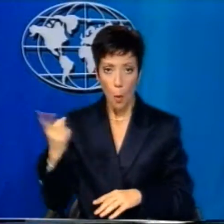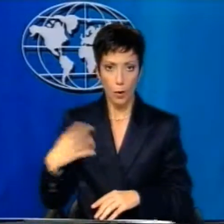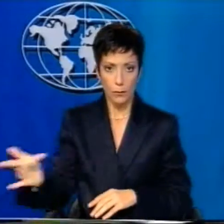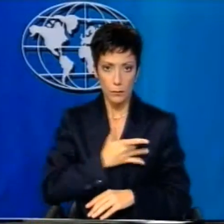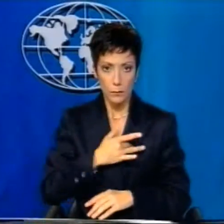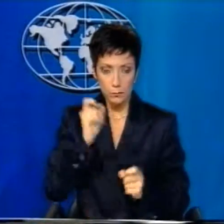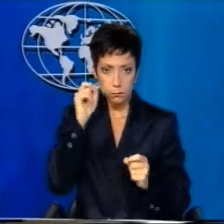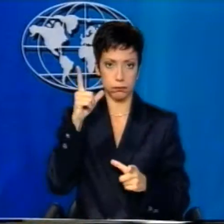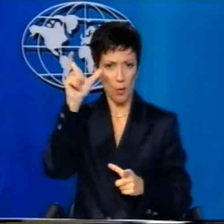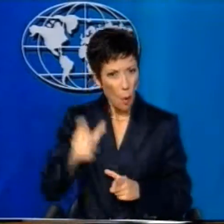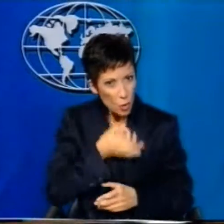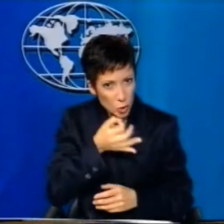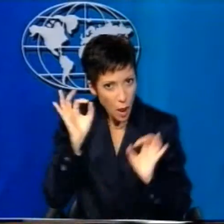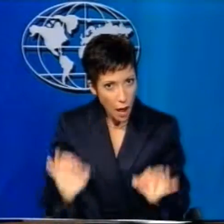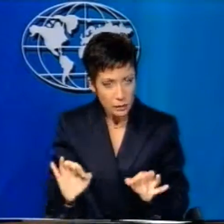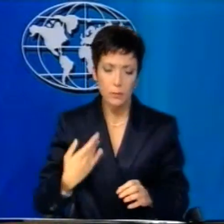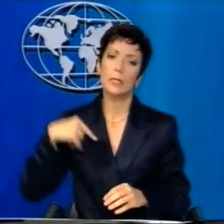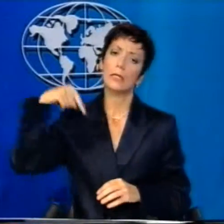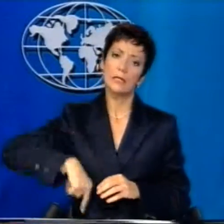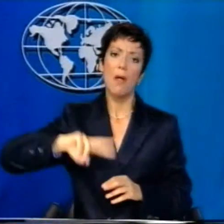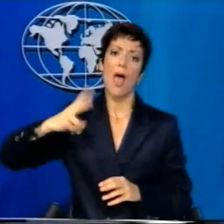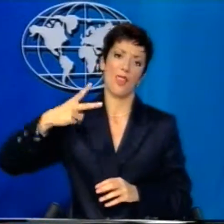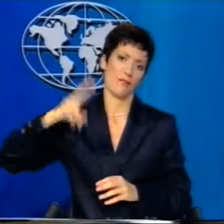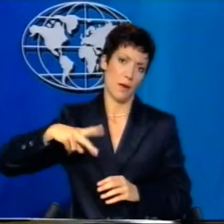Ιμραλή και σήμερα αναμένεται να αρχίσει η εξέταση του κατηγορουμένου.